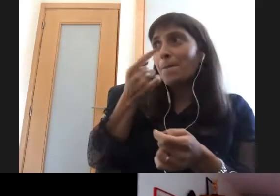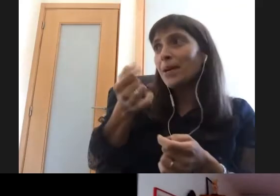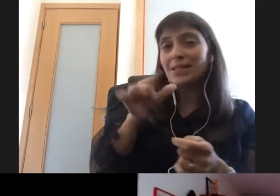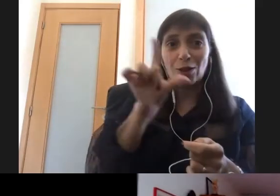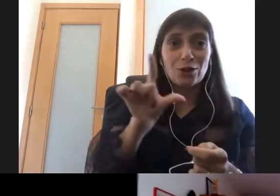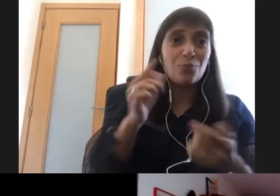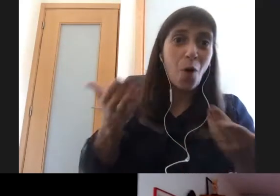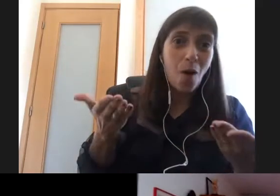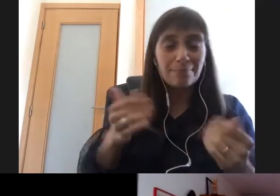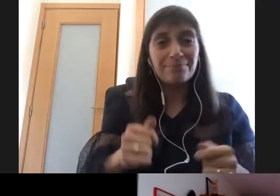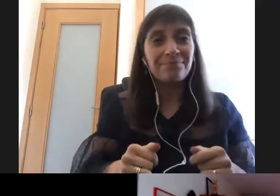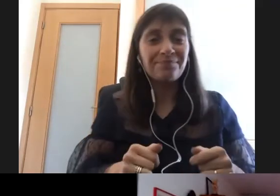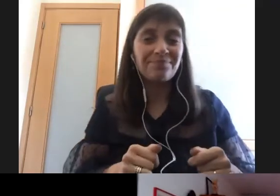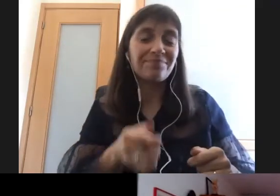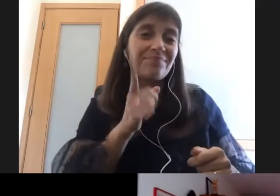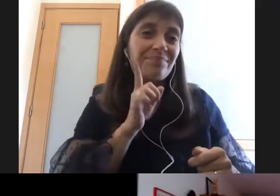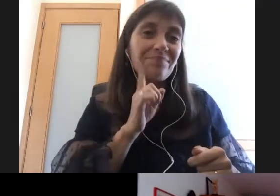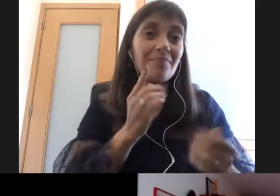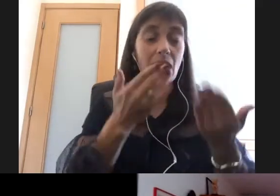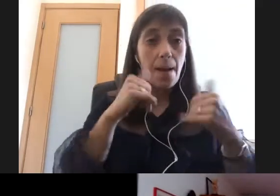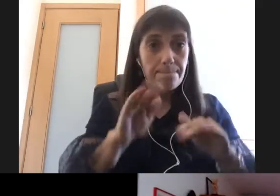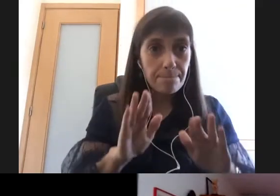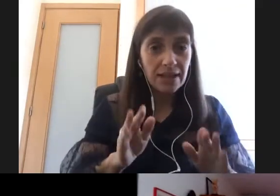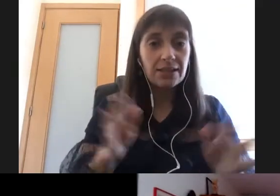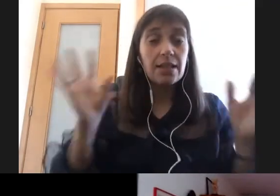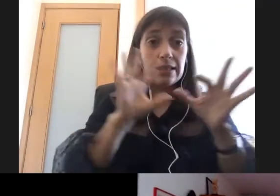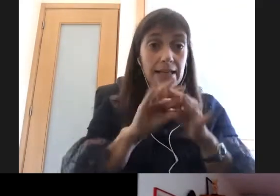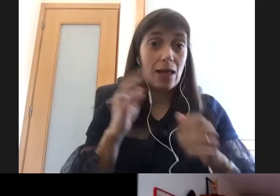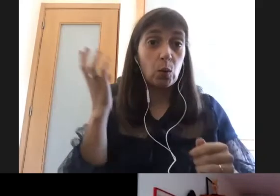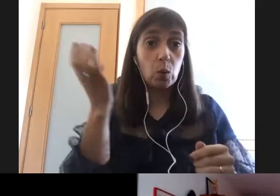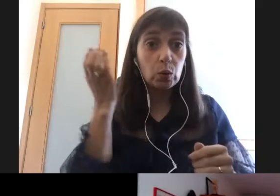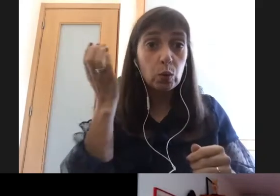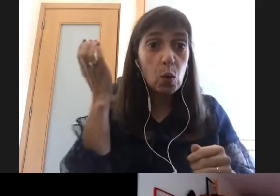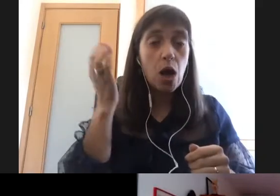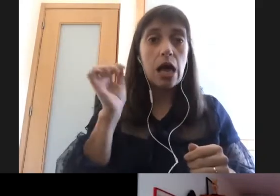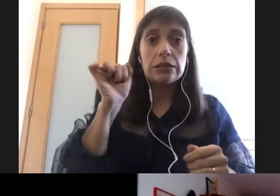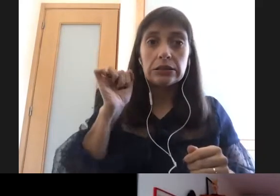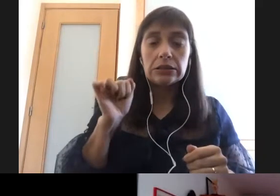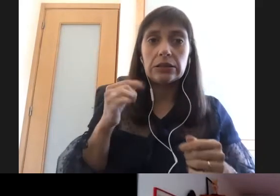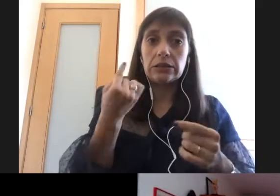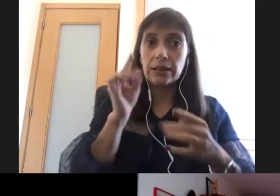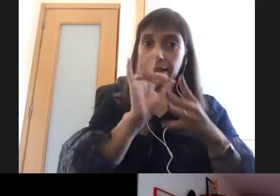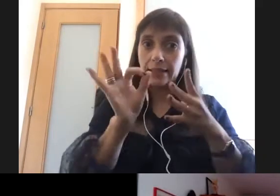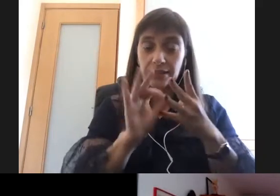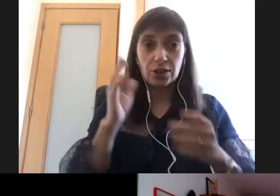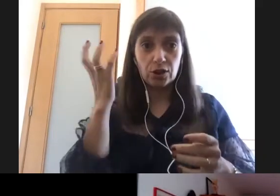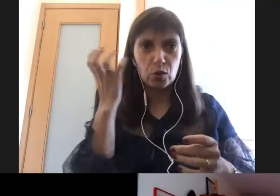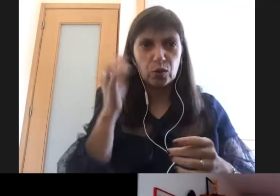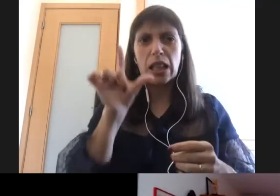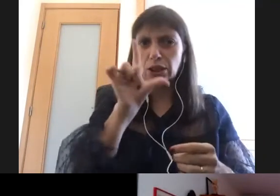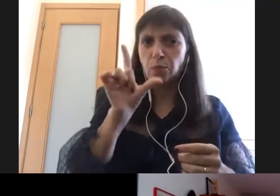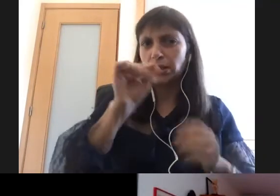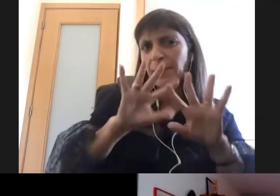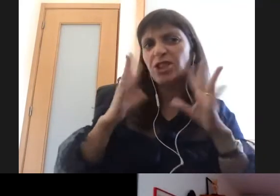do ponto de vista cultural, tem alguns traços aqui de Portugal como um todo e de Lisboa também,